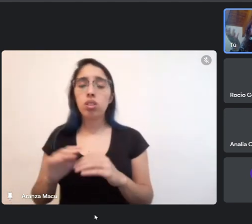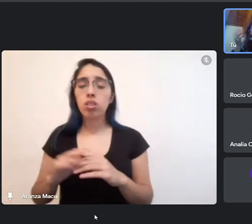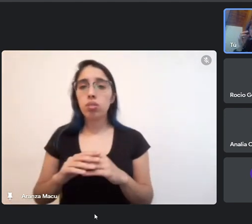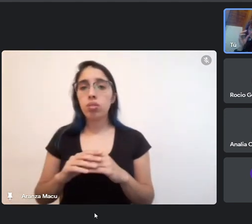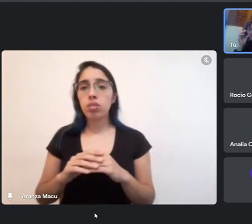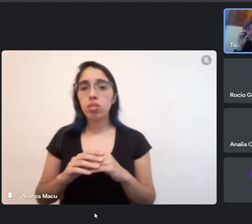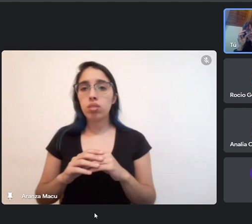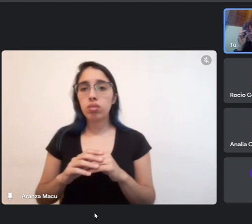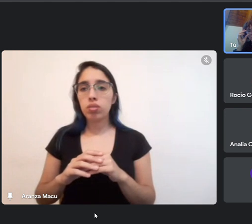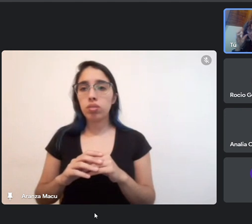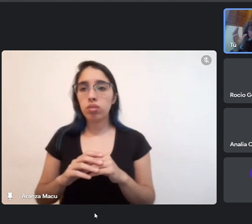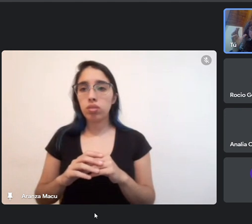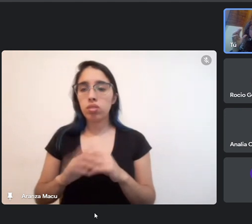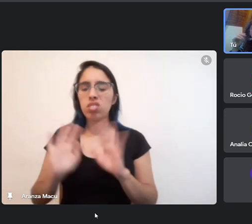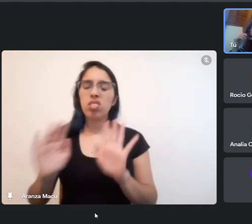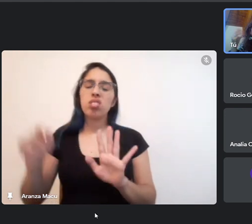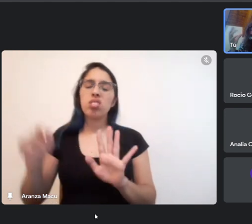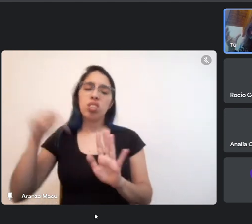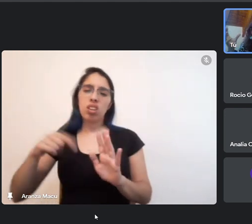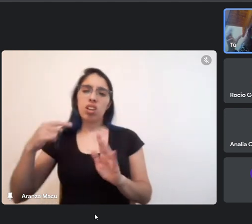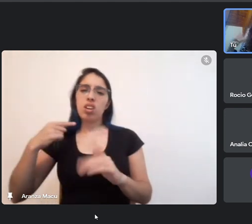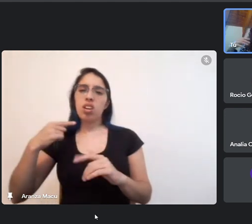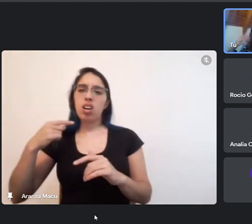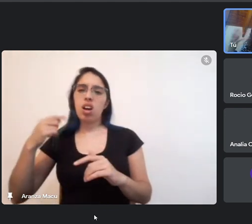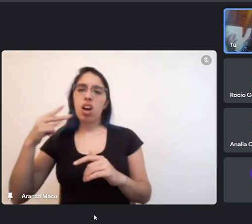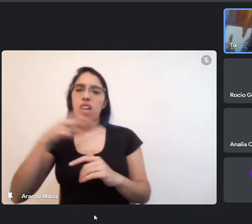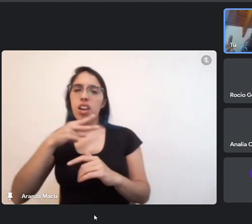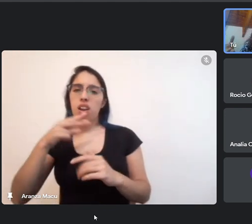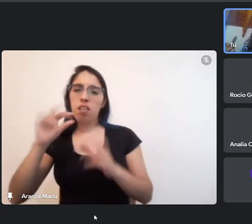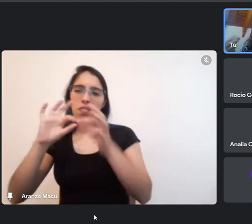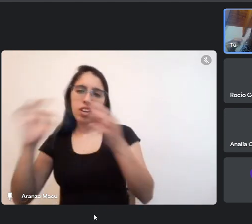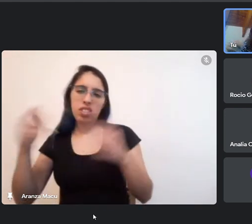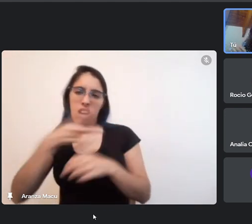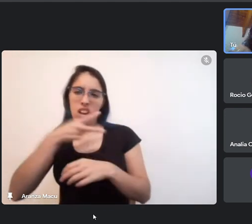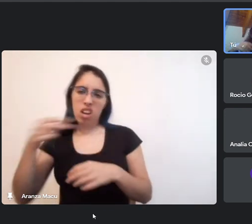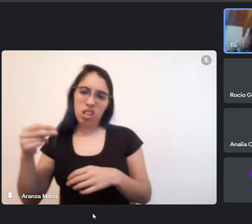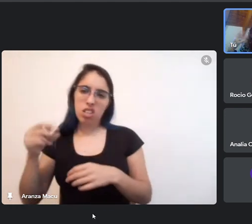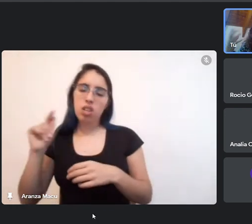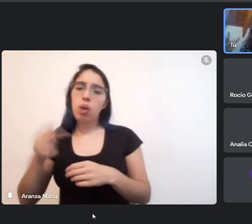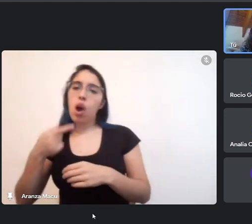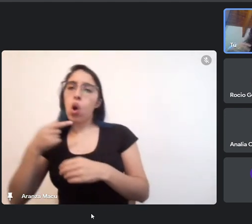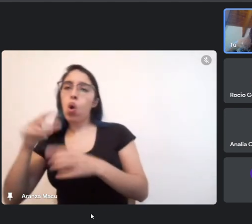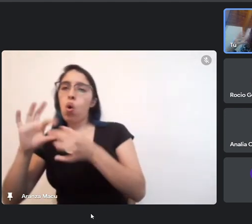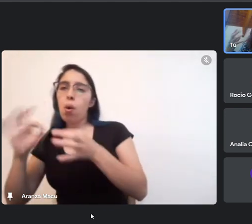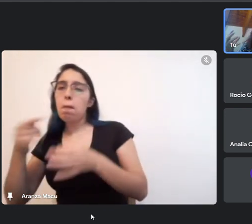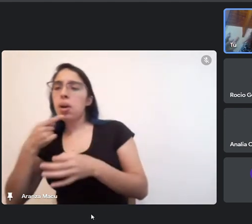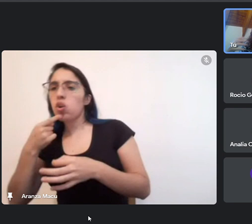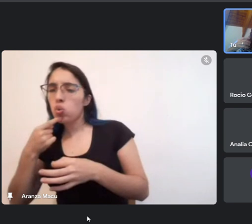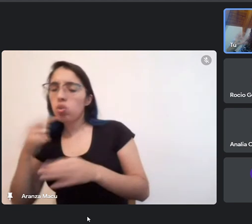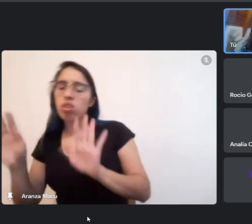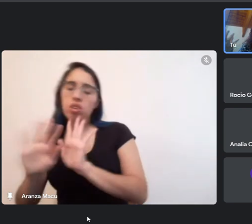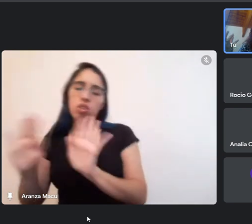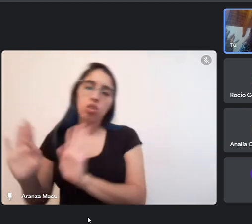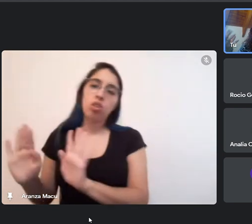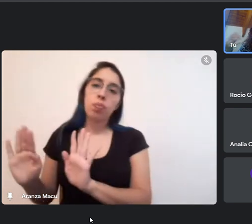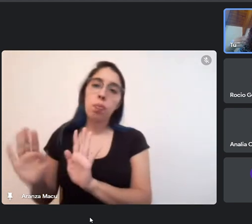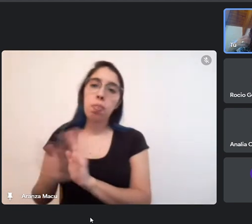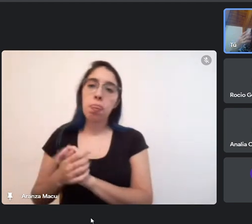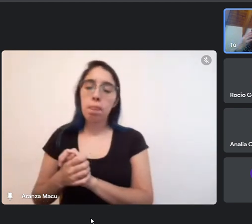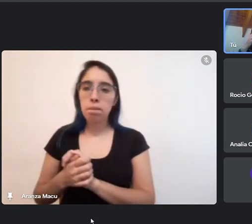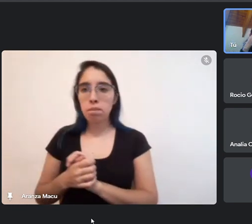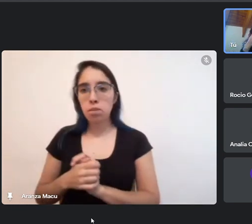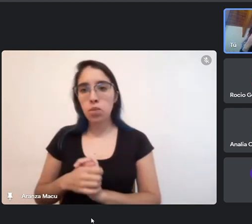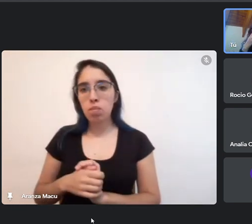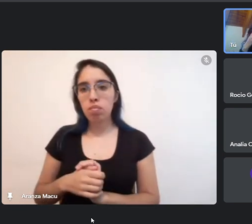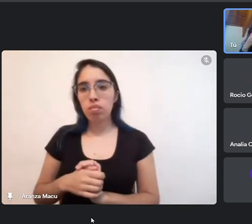tantas negaciones, ¿sí? Generalmente los textos que vemos son descriptivos, expositivos o definiciones y no se